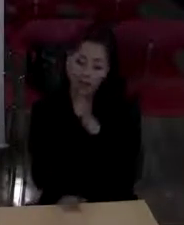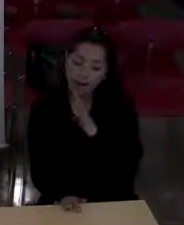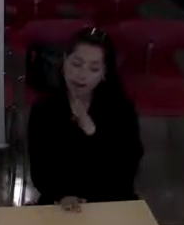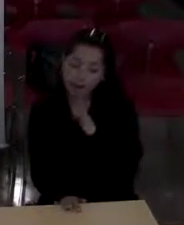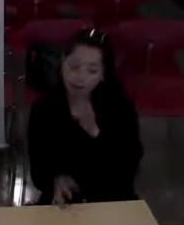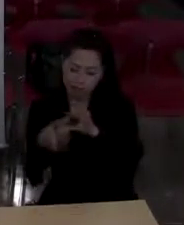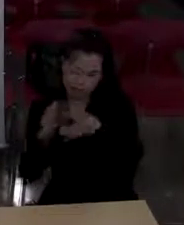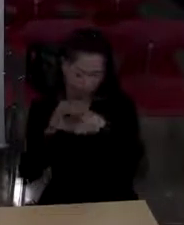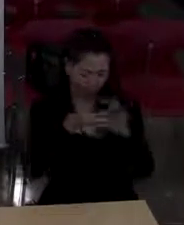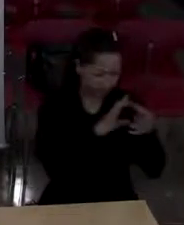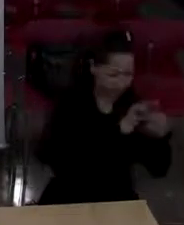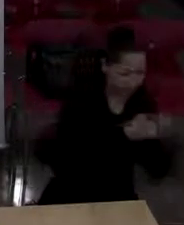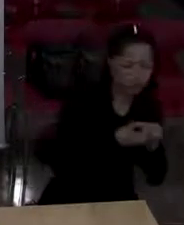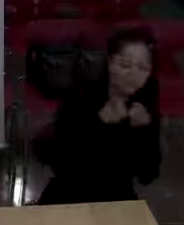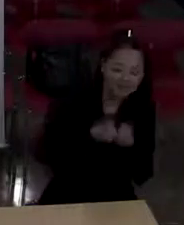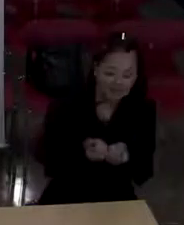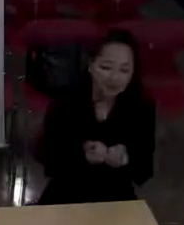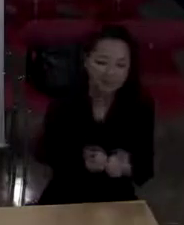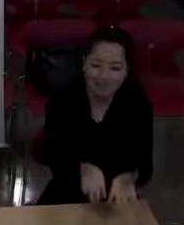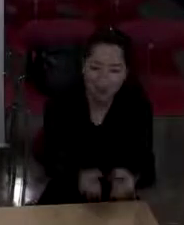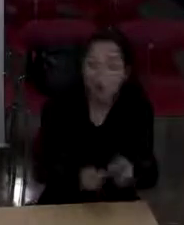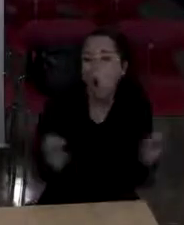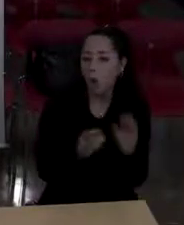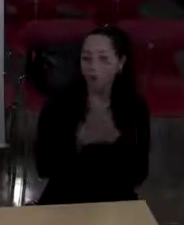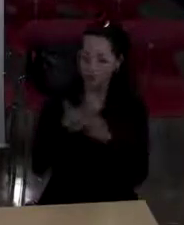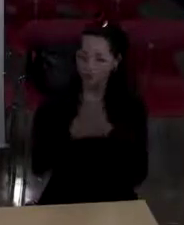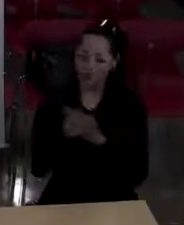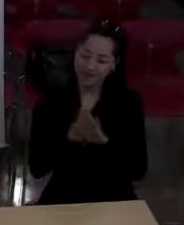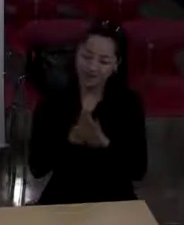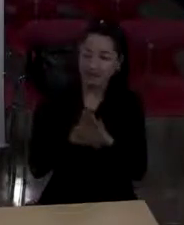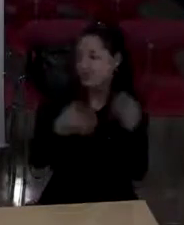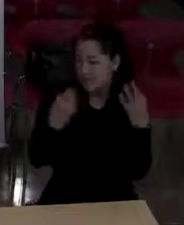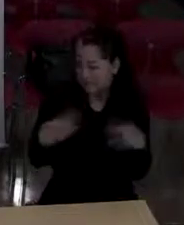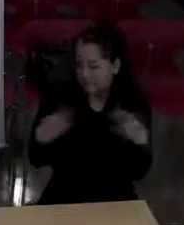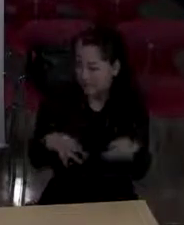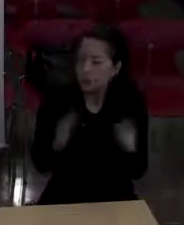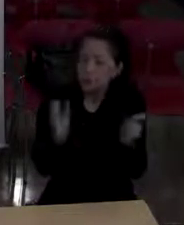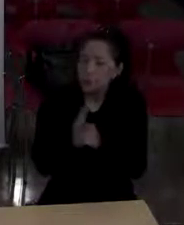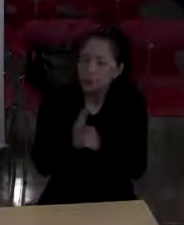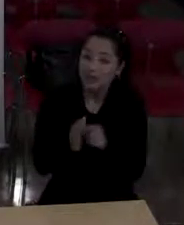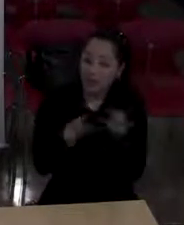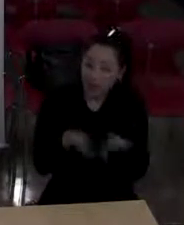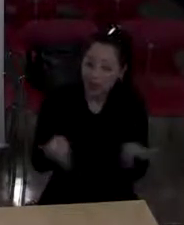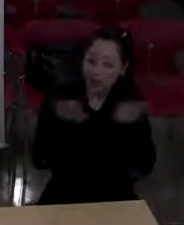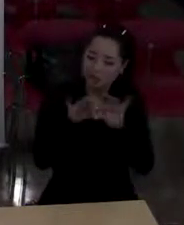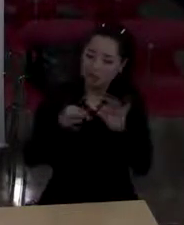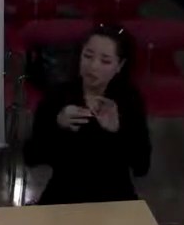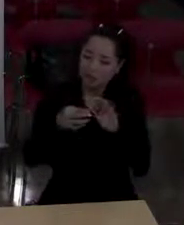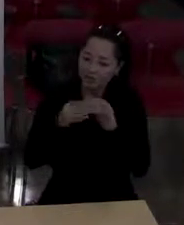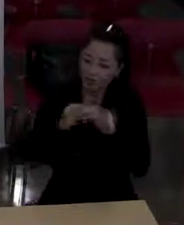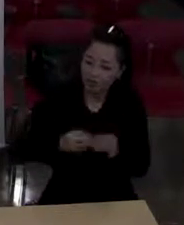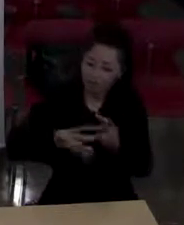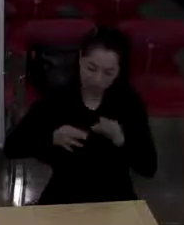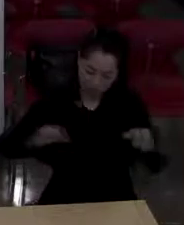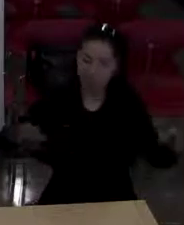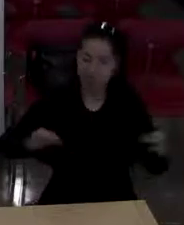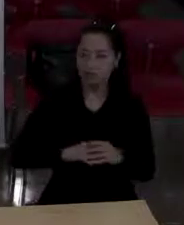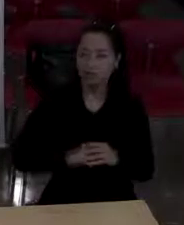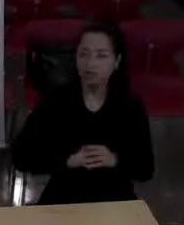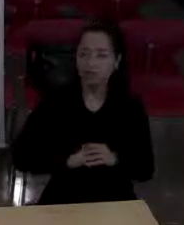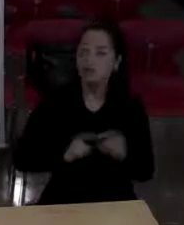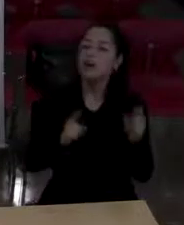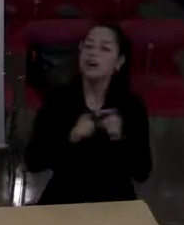fonética, fonológica, y cuando hablamos de la fonología es cómo poder determinar que si hay un rasgo que se